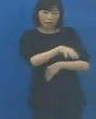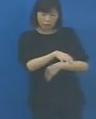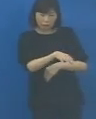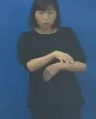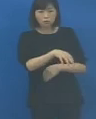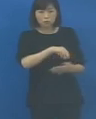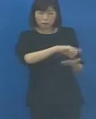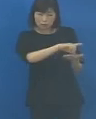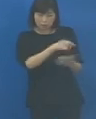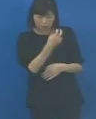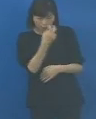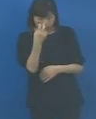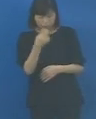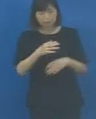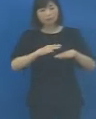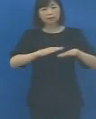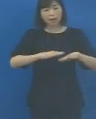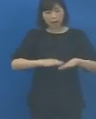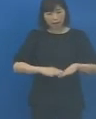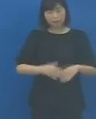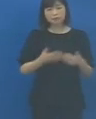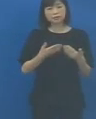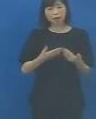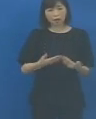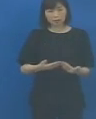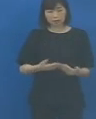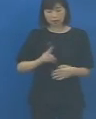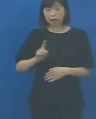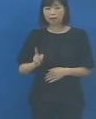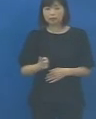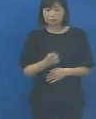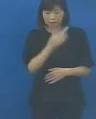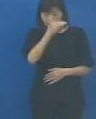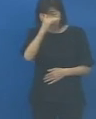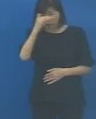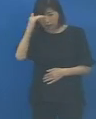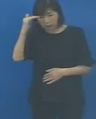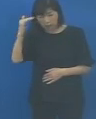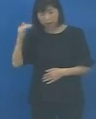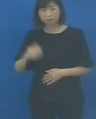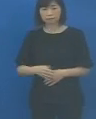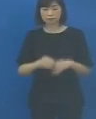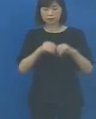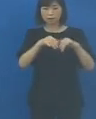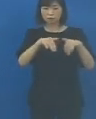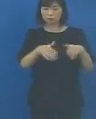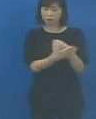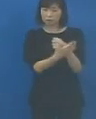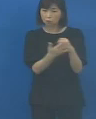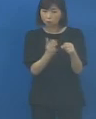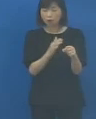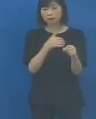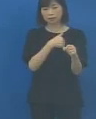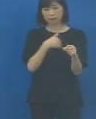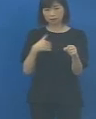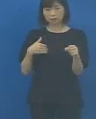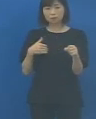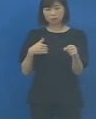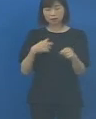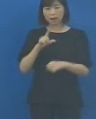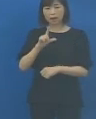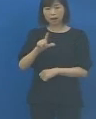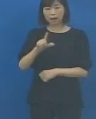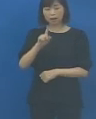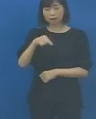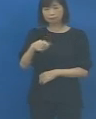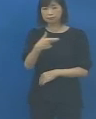安心な、そしてあのちゃんとあの自然景観、砂丘の保全が図れるような、そういうレンジャー活動につなげ